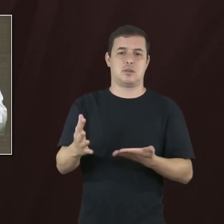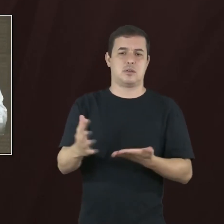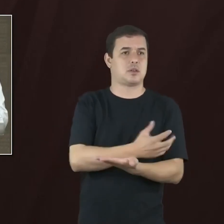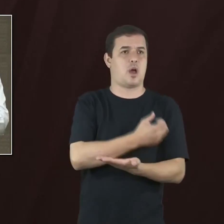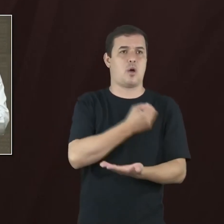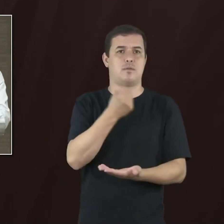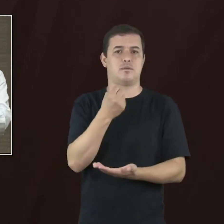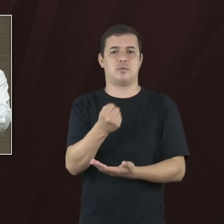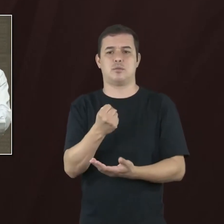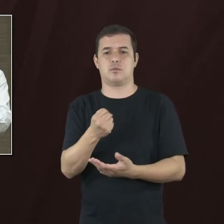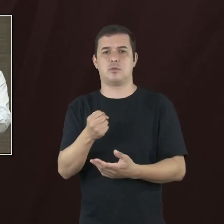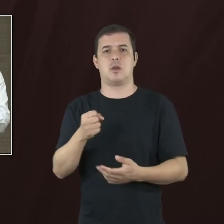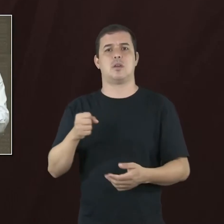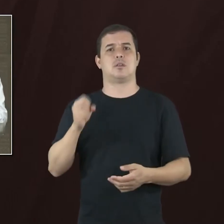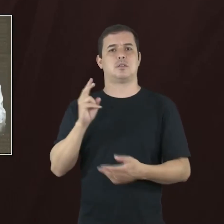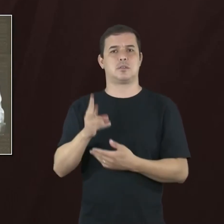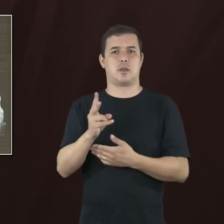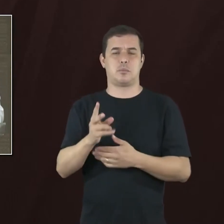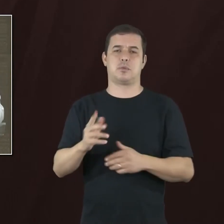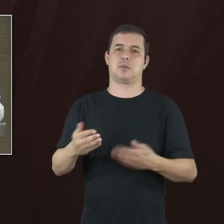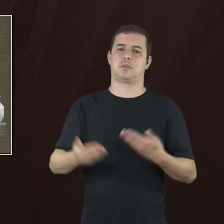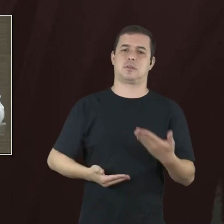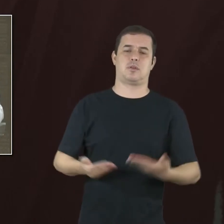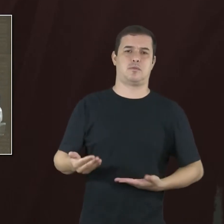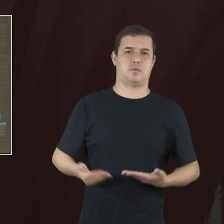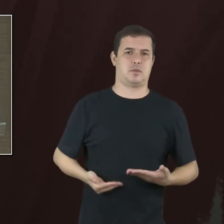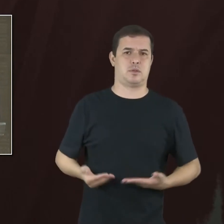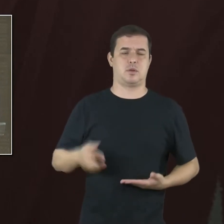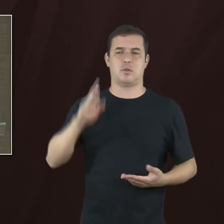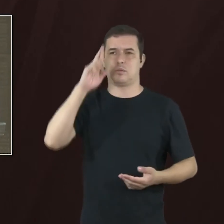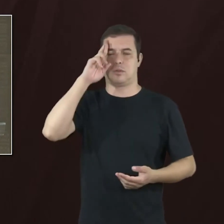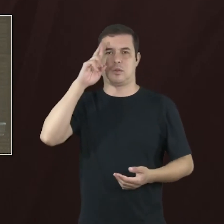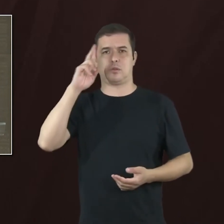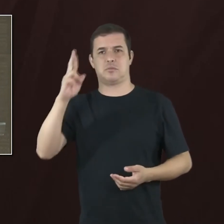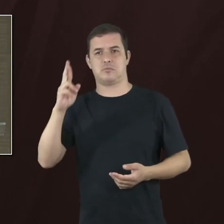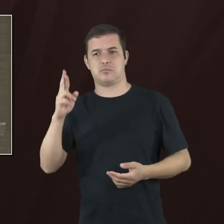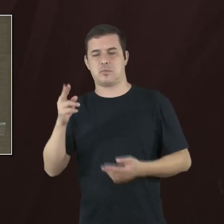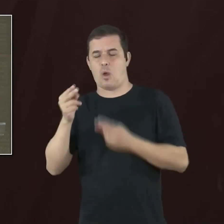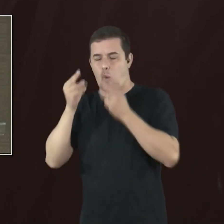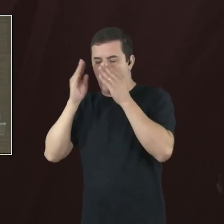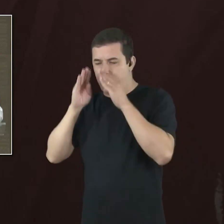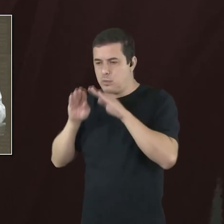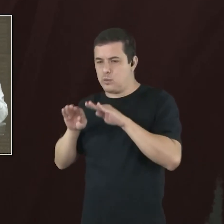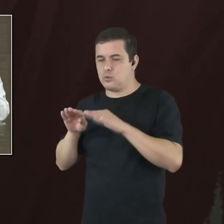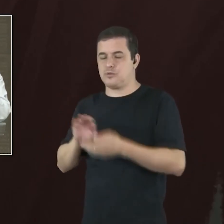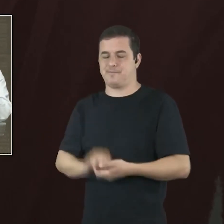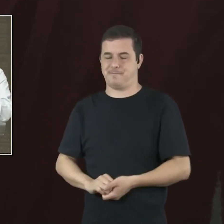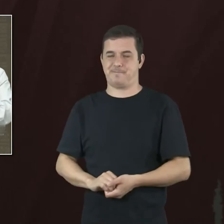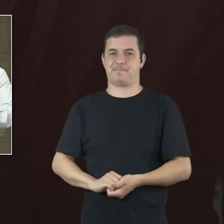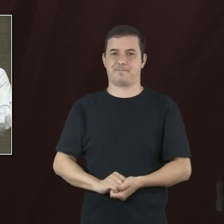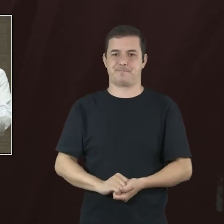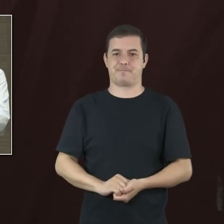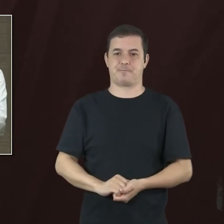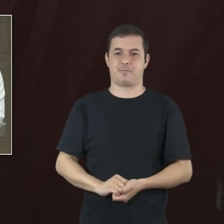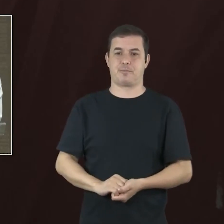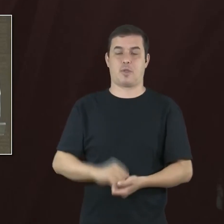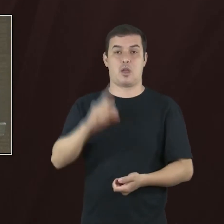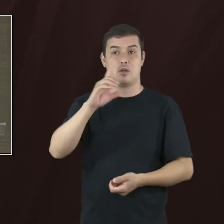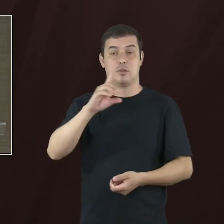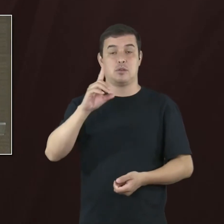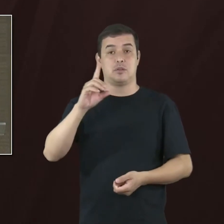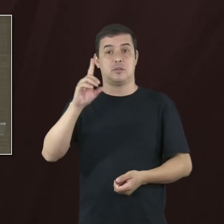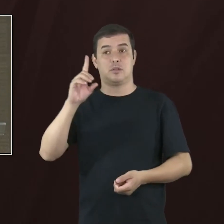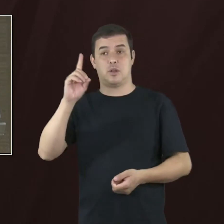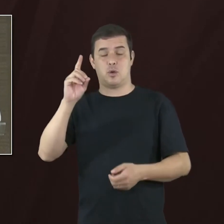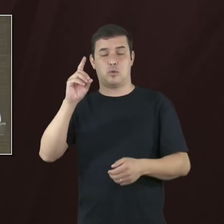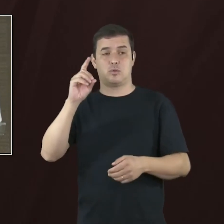tornou uma pessoa que serve ao Senhor, né, começando pelas coisas mais humildes. E assim, irmãos, Deus trouxe, né,